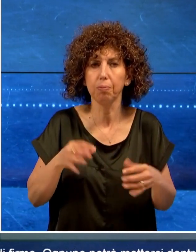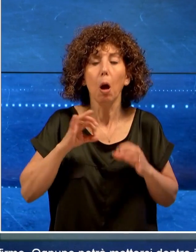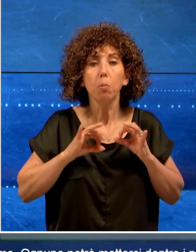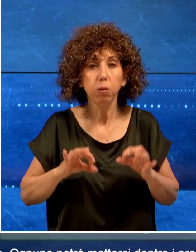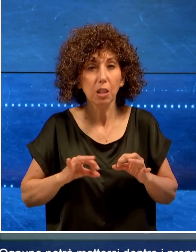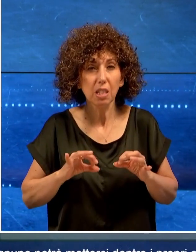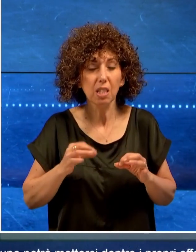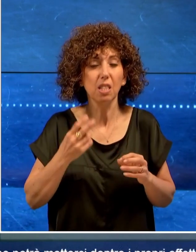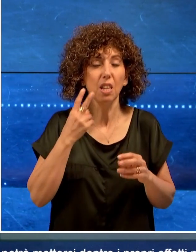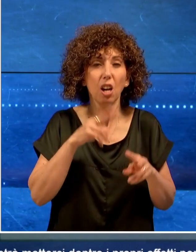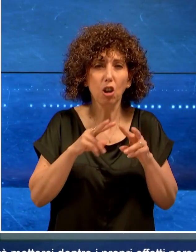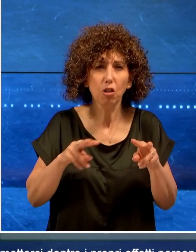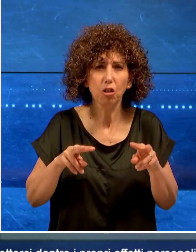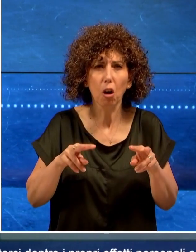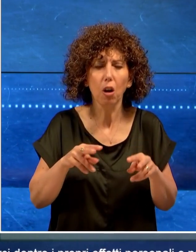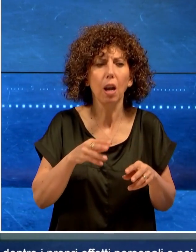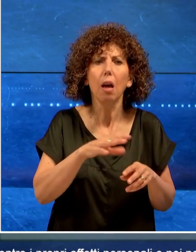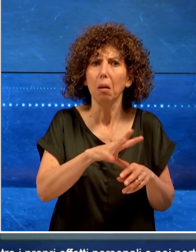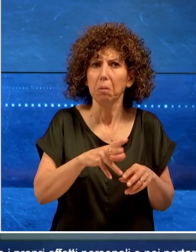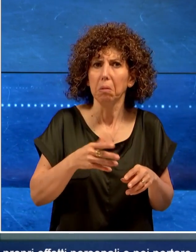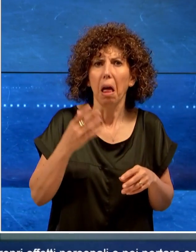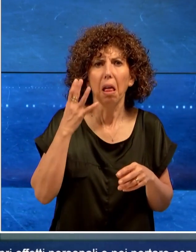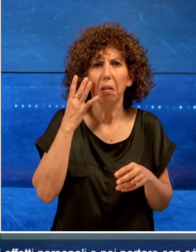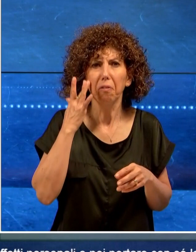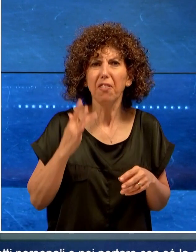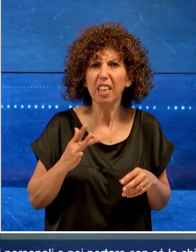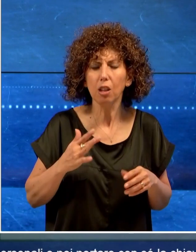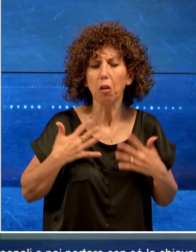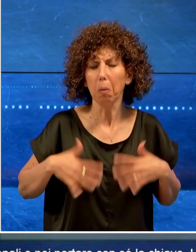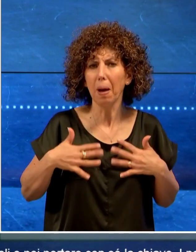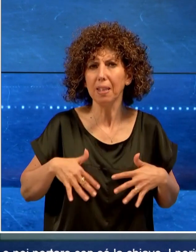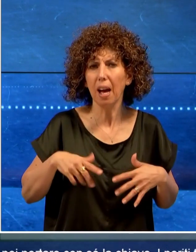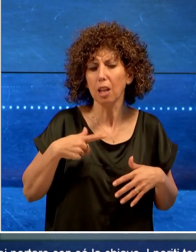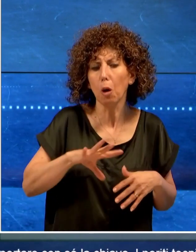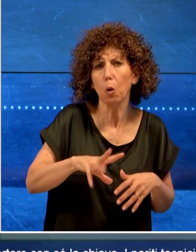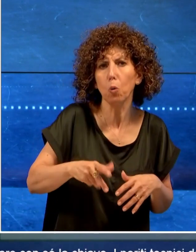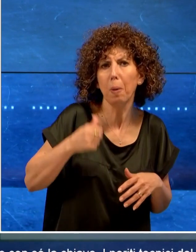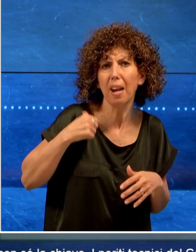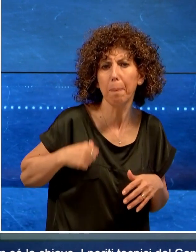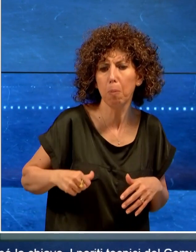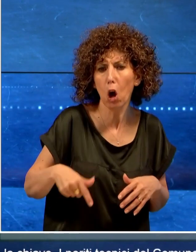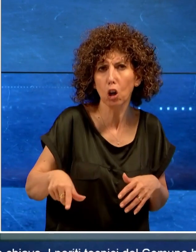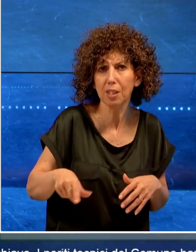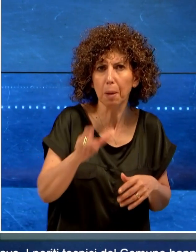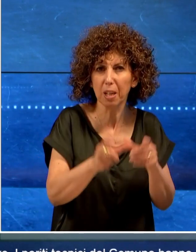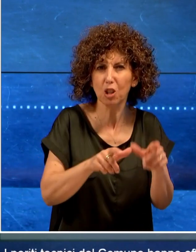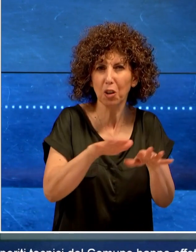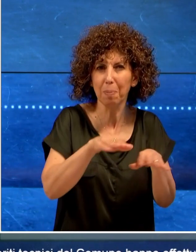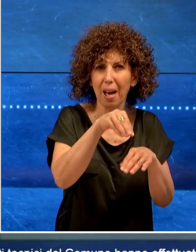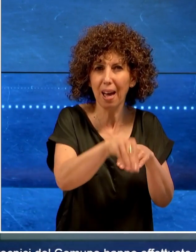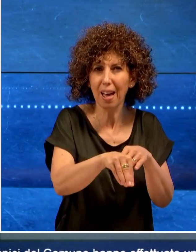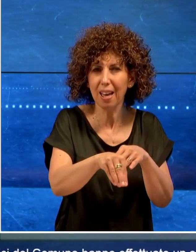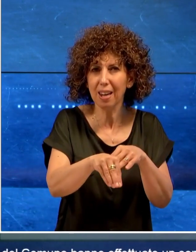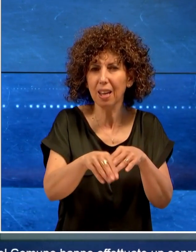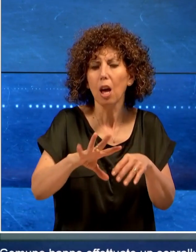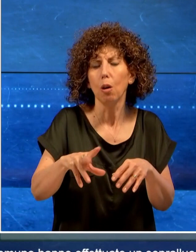servizi mirati si fingono bagnanti e vanno a caccia di predoni di borse lasciate incustodite dai